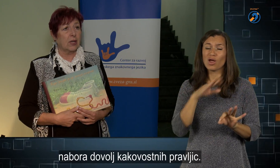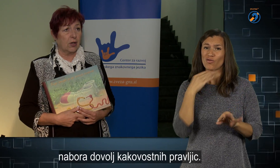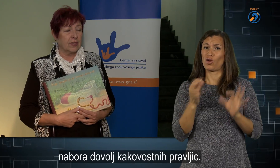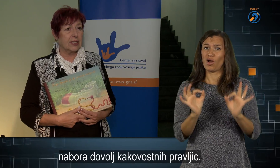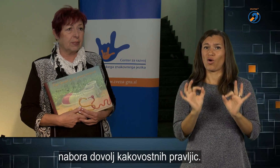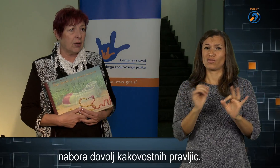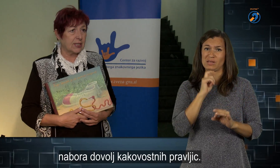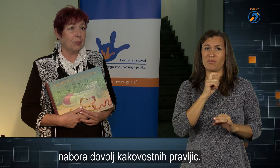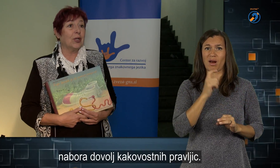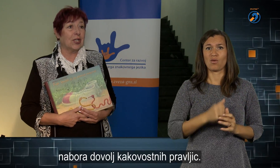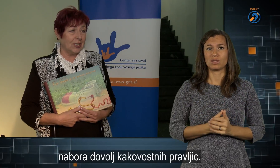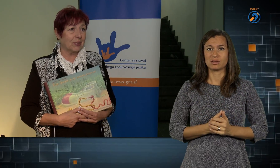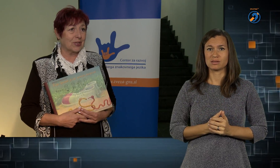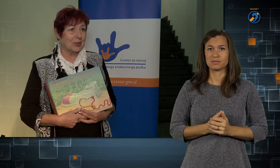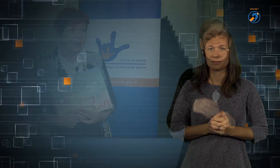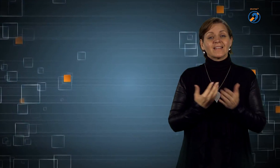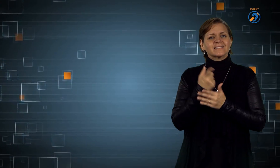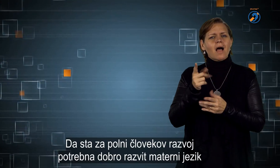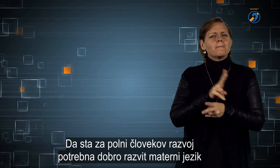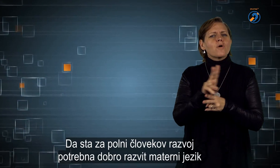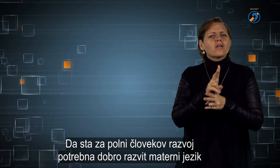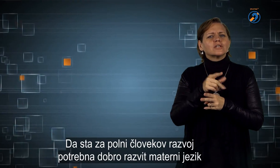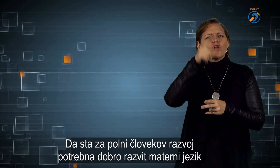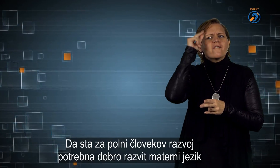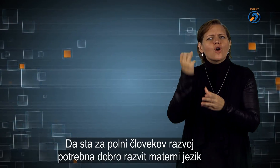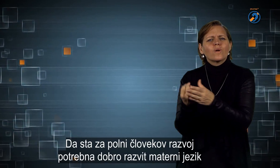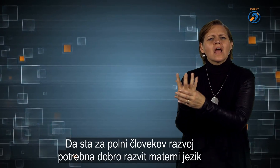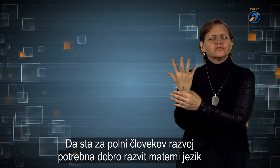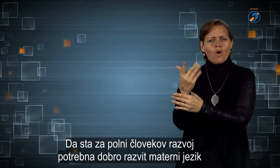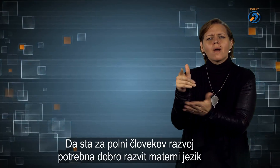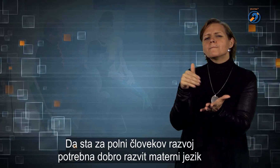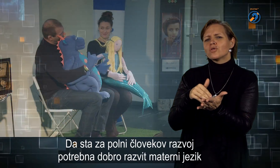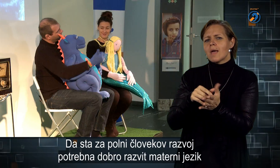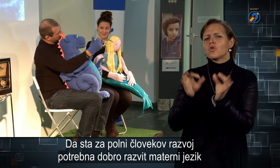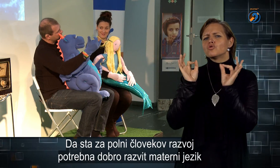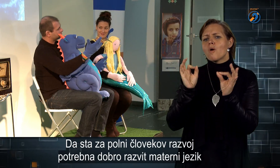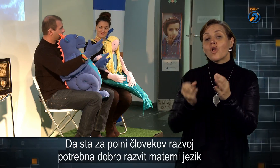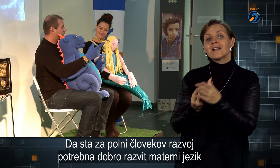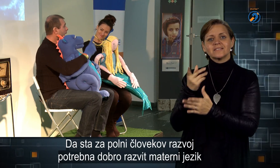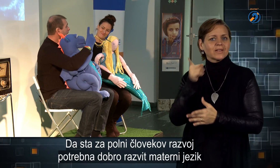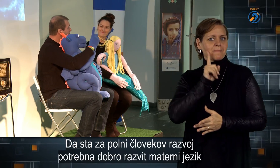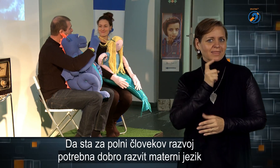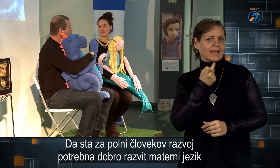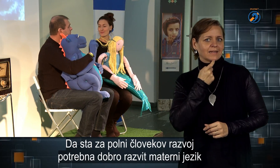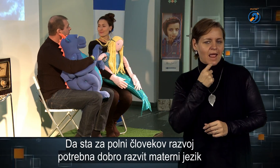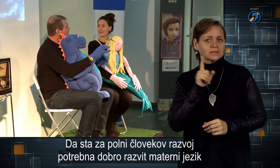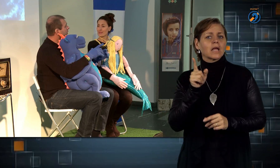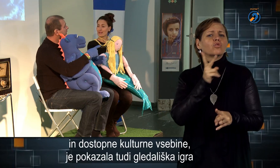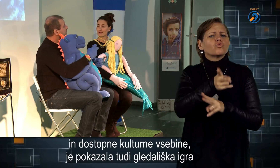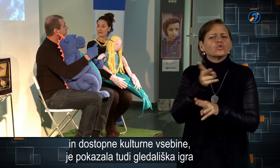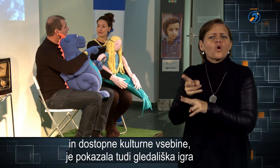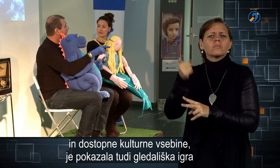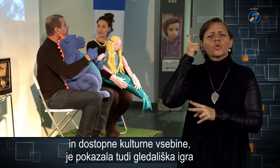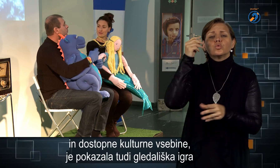dovolj kakovostnih pravljic. Da sta za polni človekov razvoj potrebna dobro razvit materni jezik